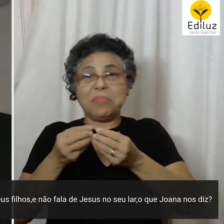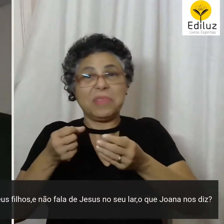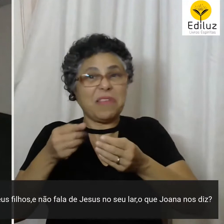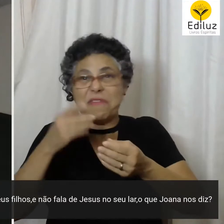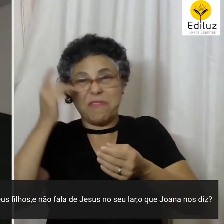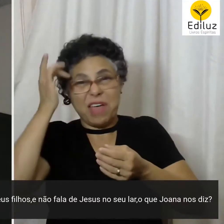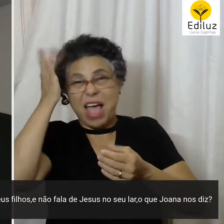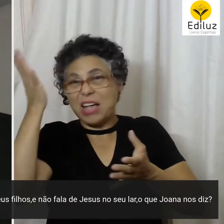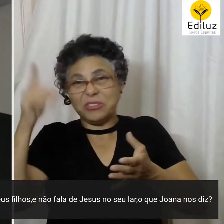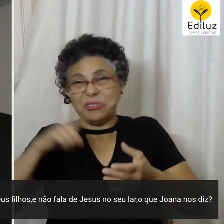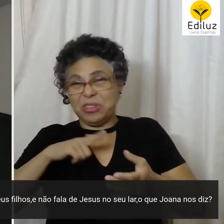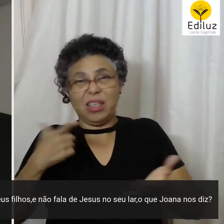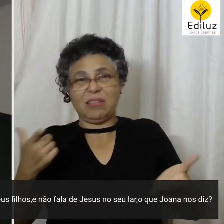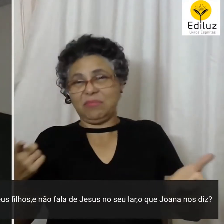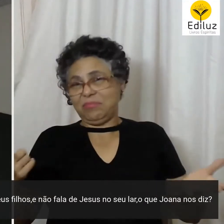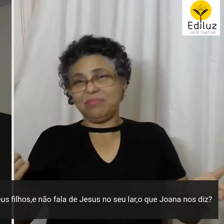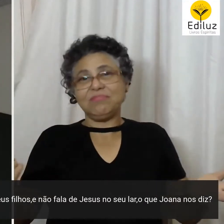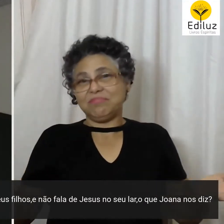disponíveis,